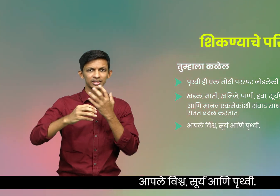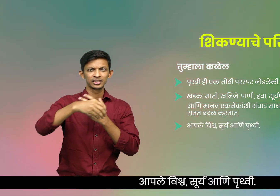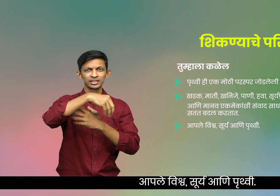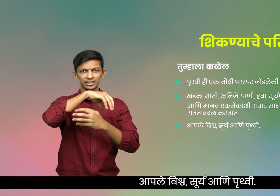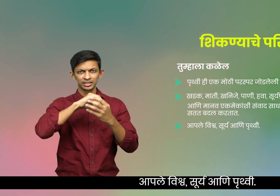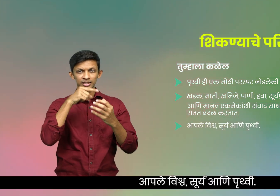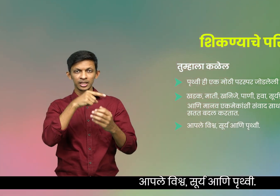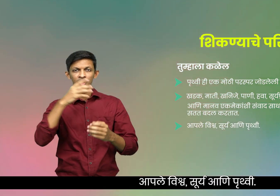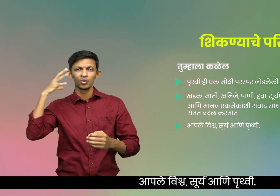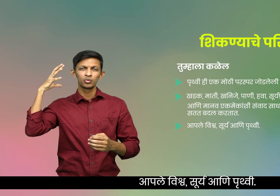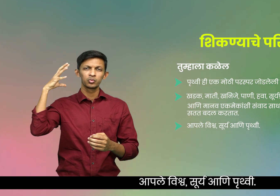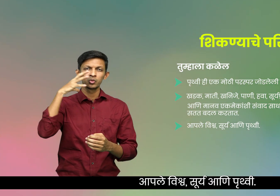आणि पृथ्वी.